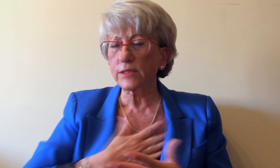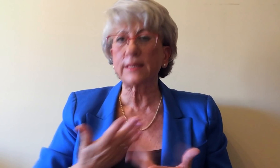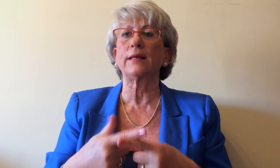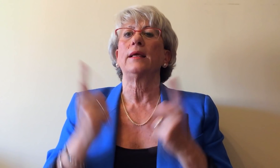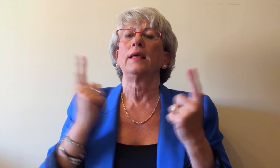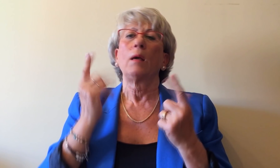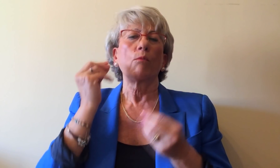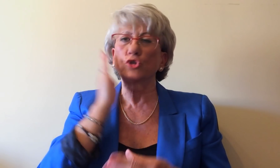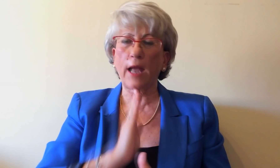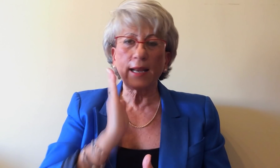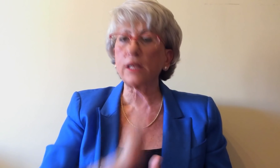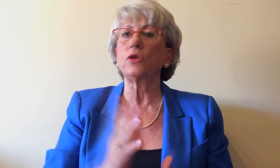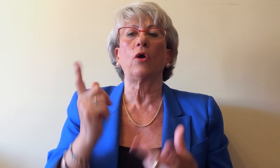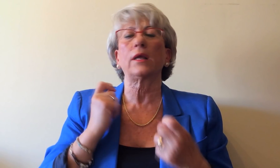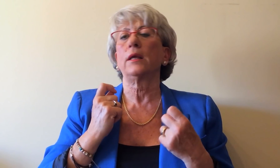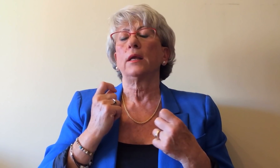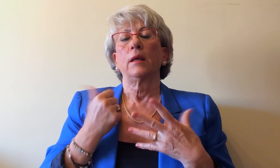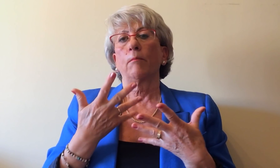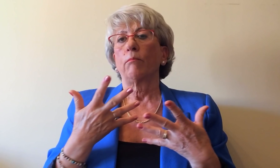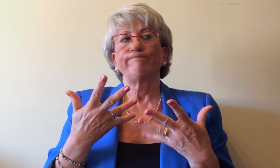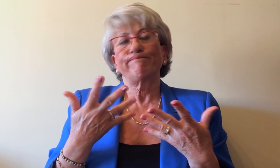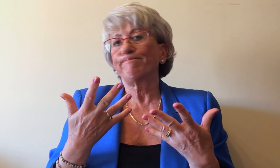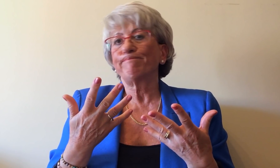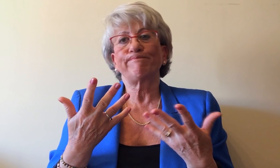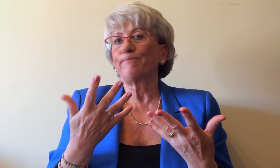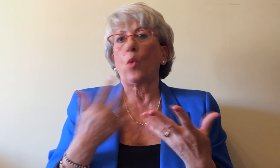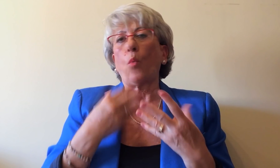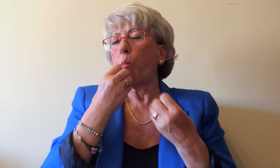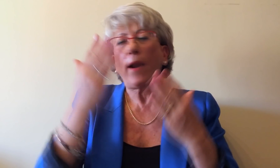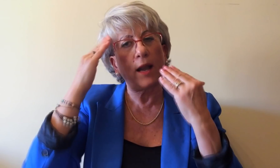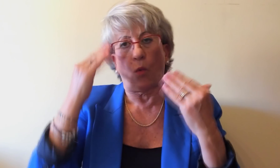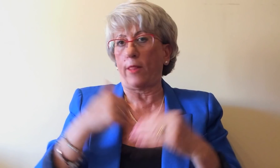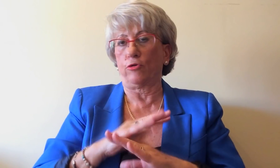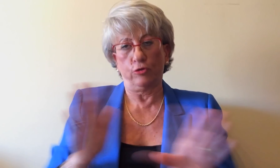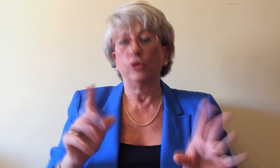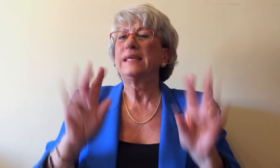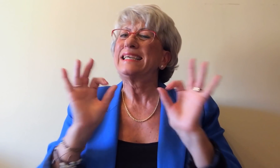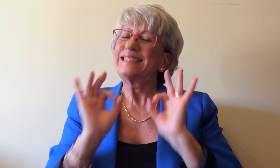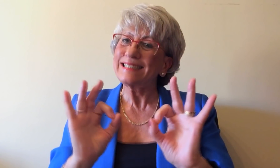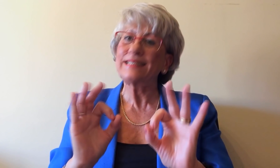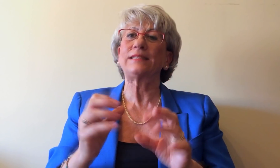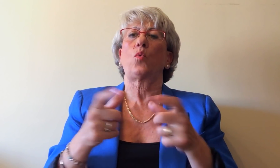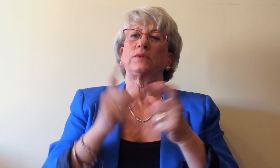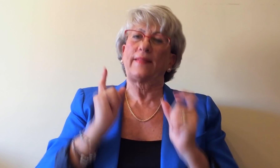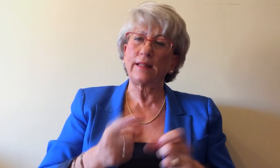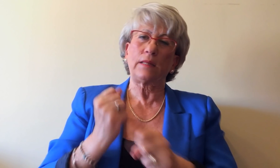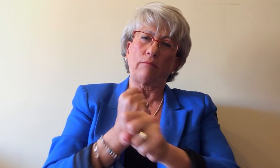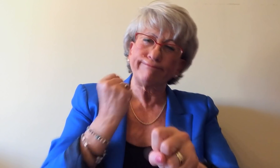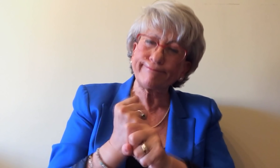molt a gust, va haver molta estima. És un gran record que m'enduc També la junta directiva va treballar